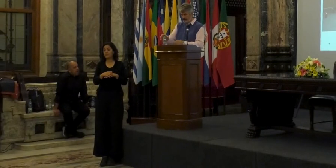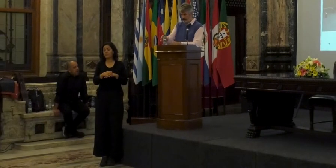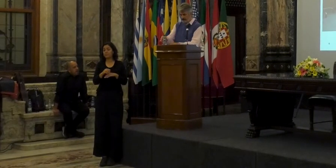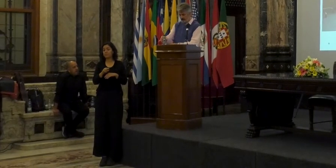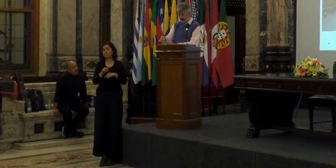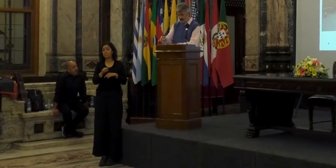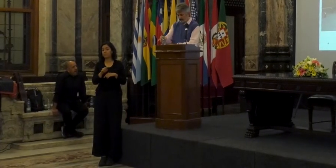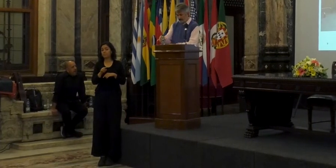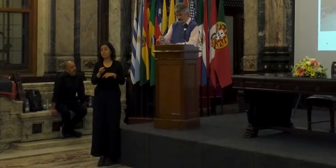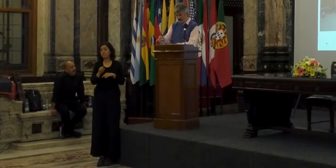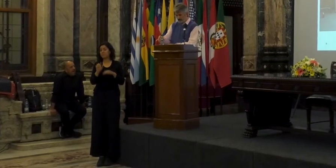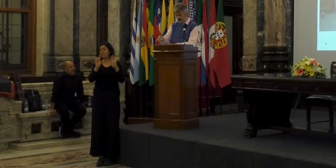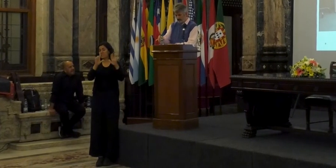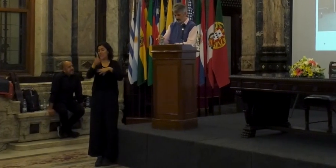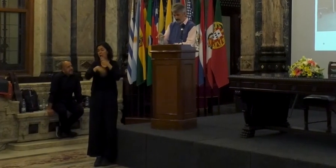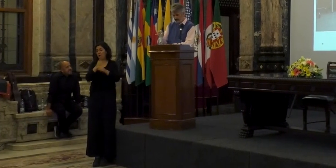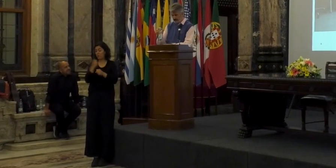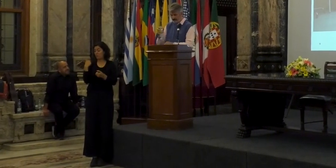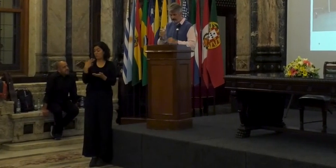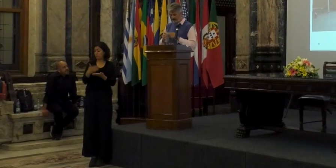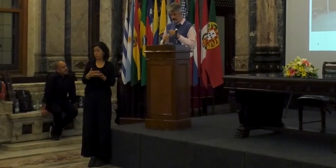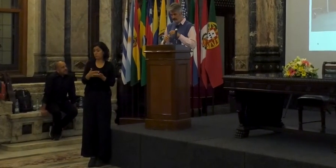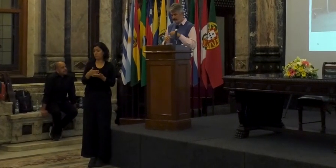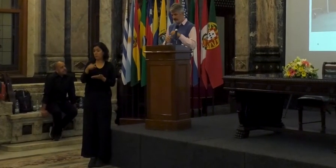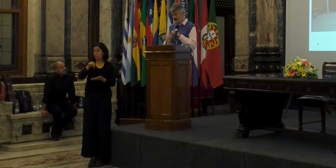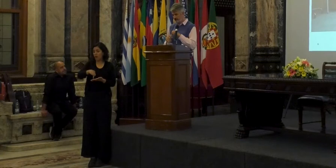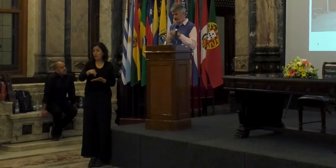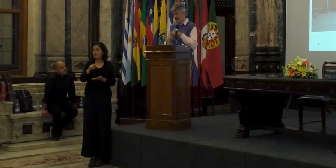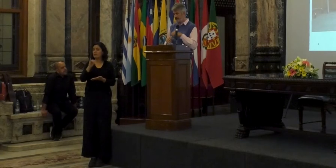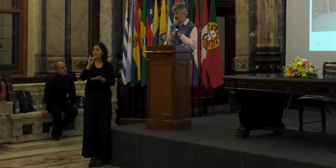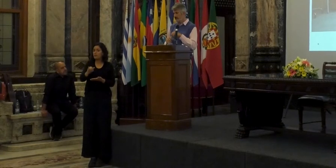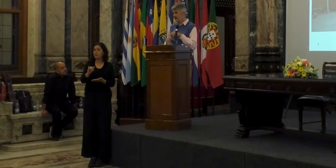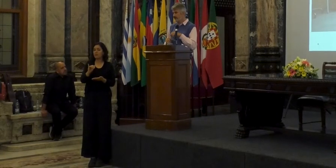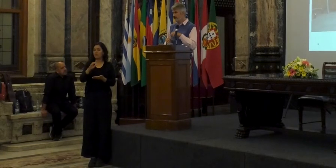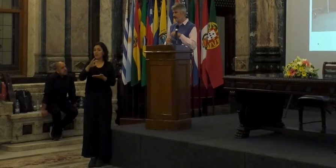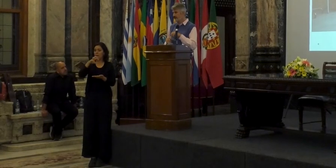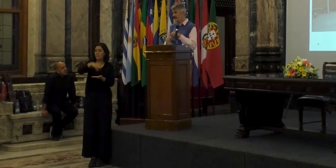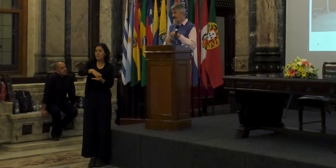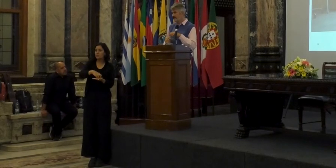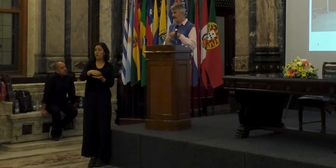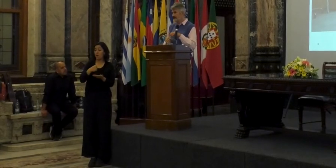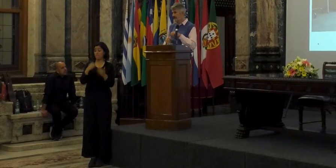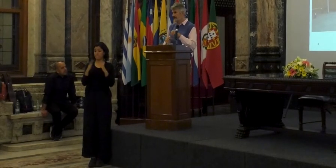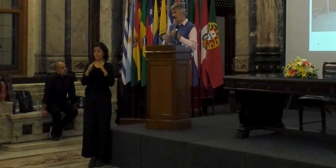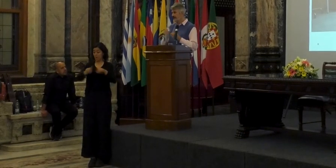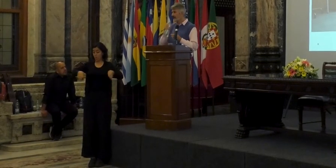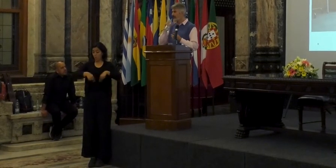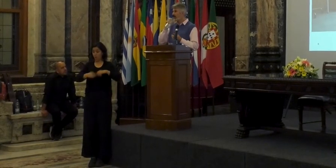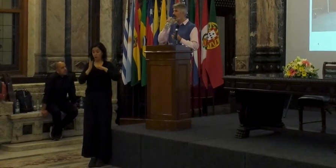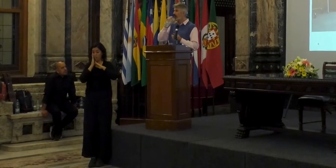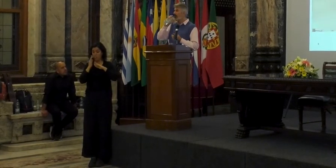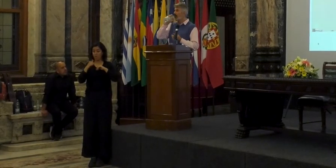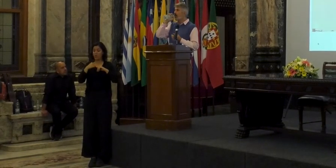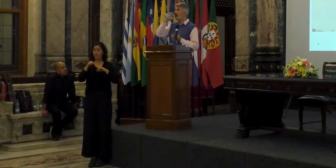en estos últimos 7 años sí había habitado mi espacio. Él había hecho mi habitación, la había hecho suya.